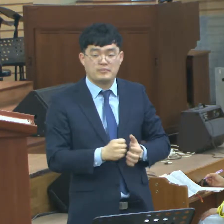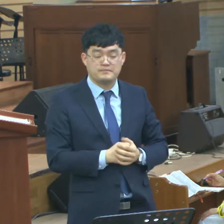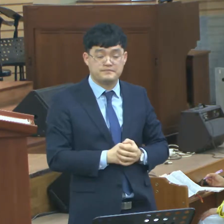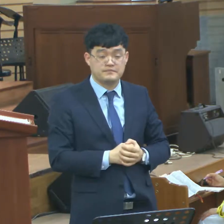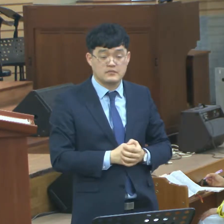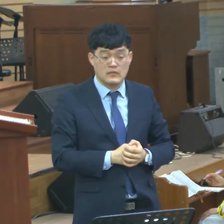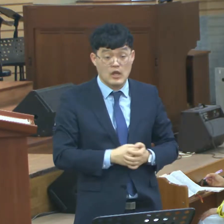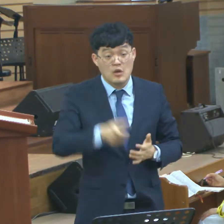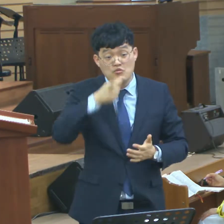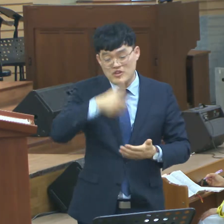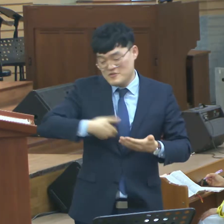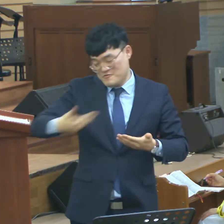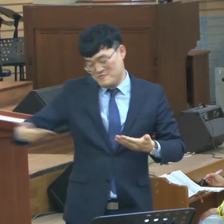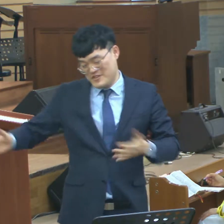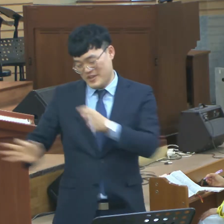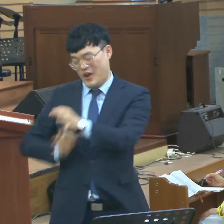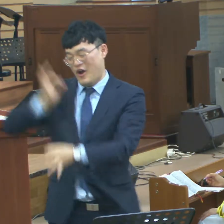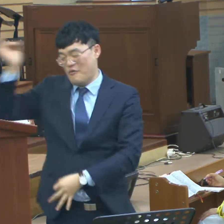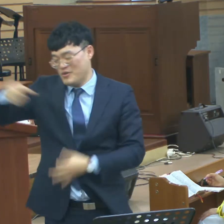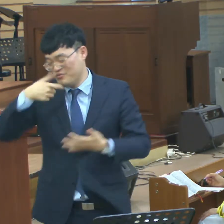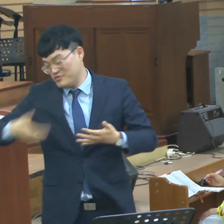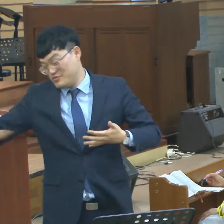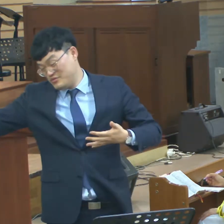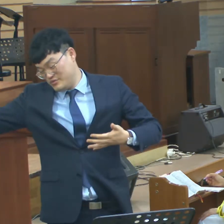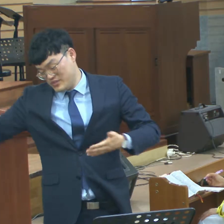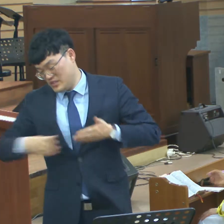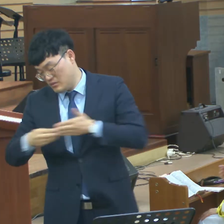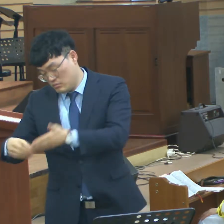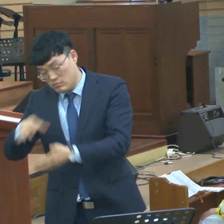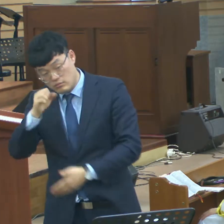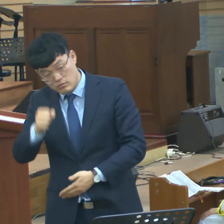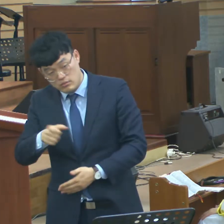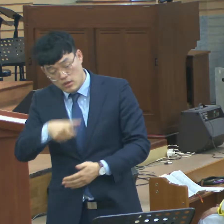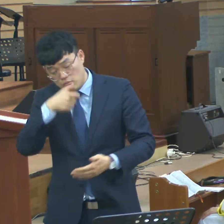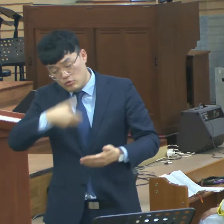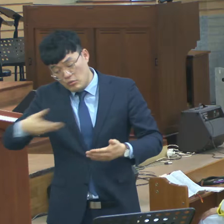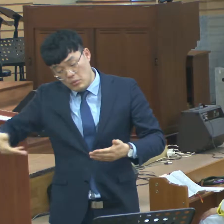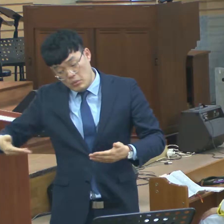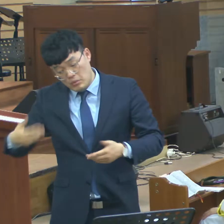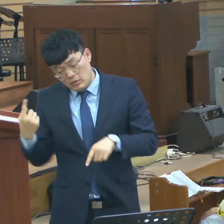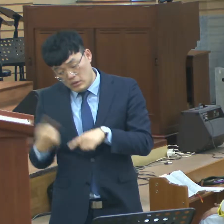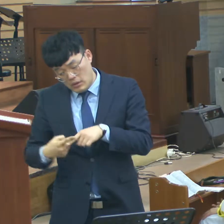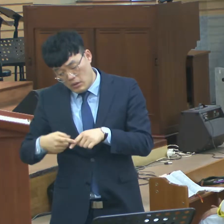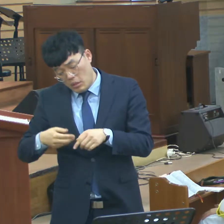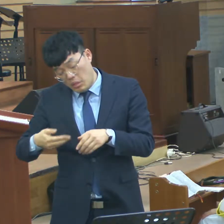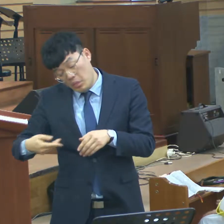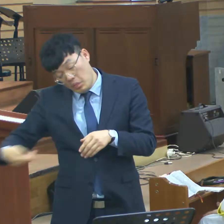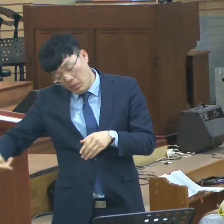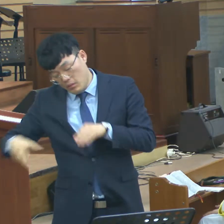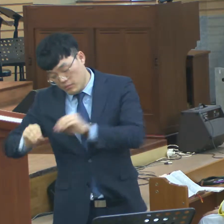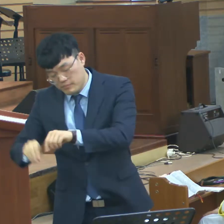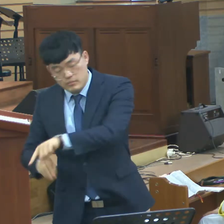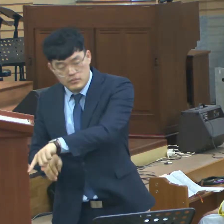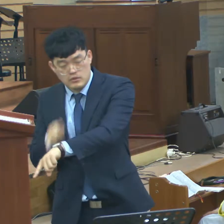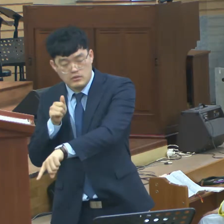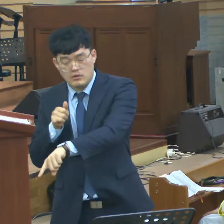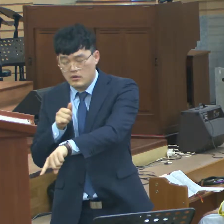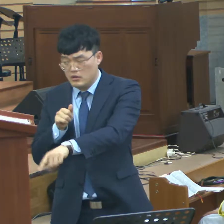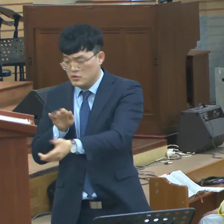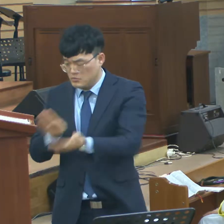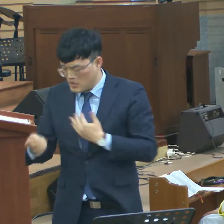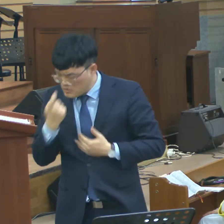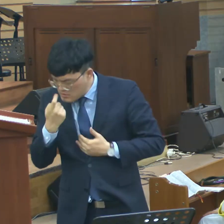그냥 물이 계속 있는 대로 아예 처음부터 인도하시지. 근데 하나님은요, 그리 시냇가에서 뭔가 배우는 단계가 끝난